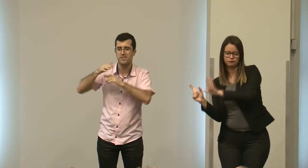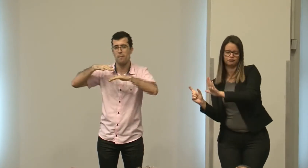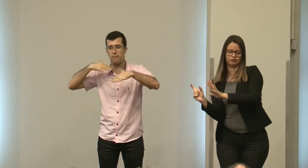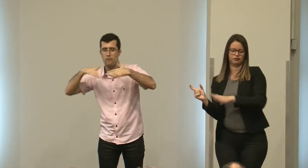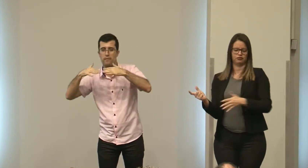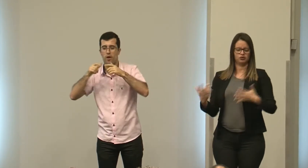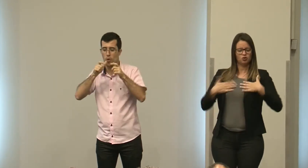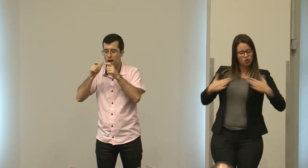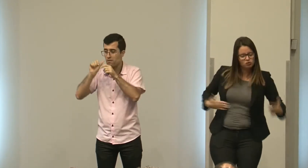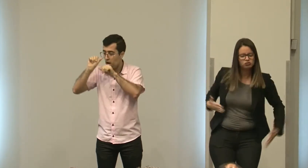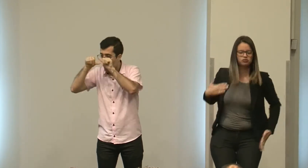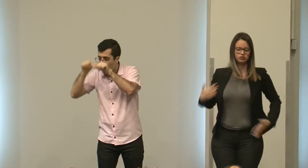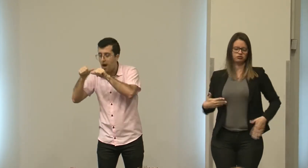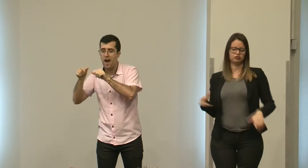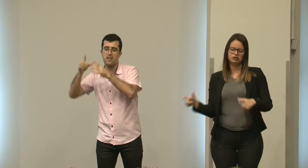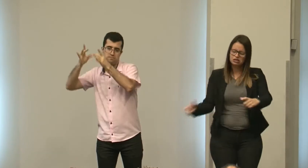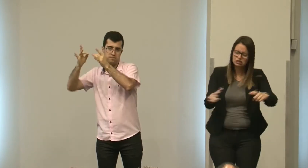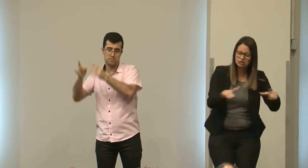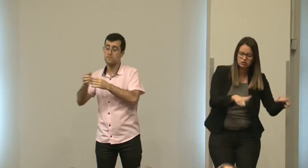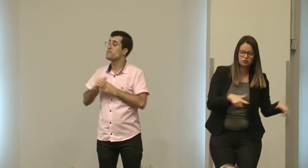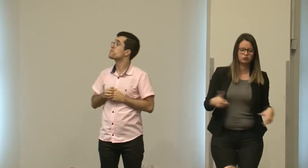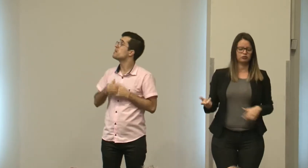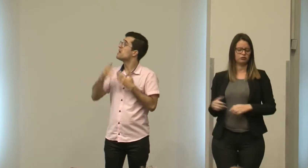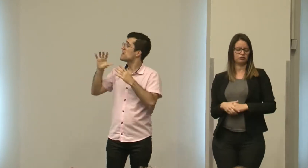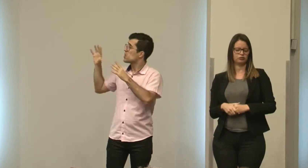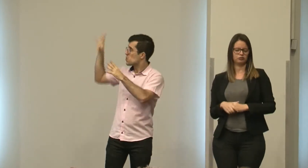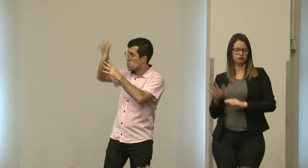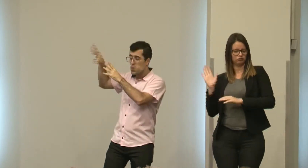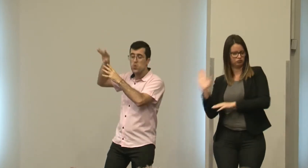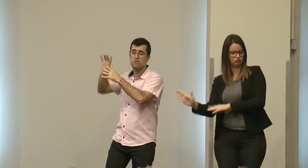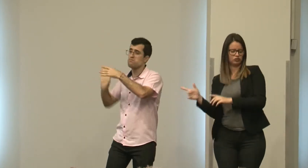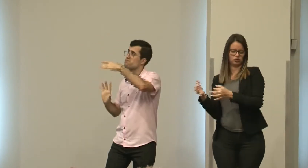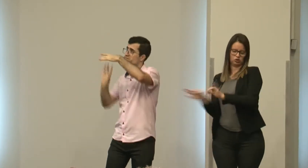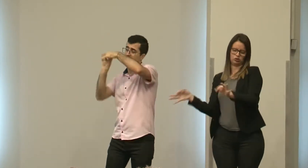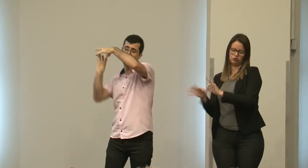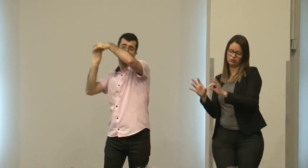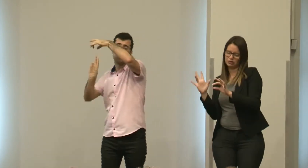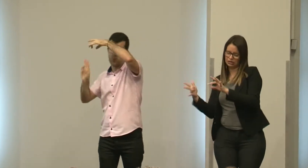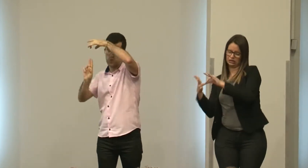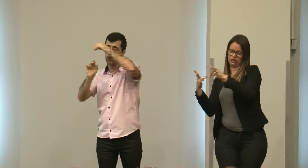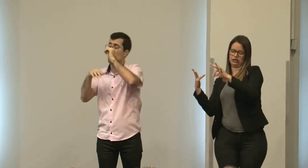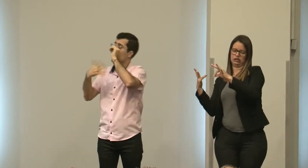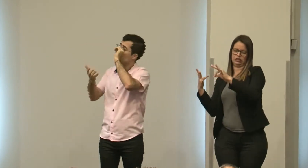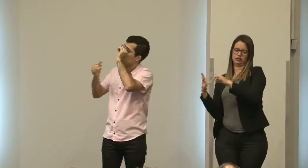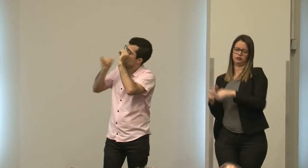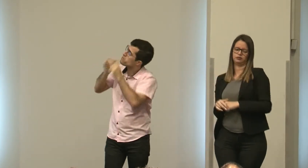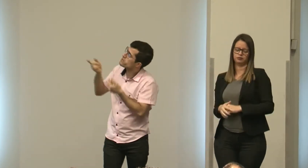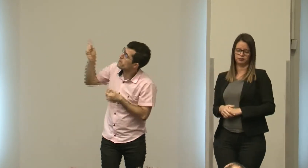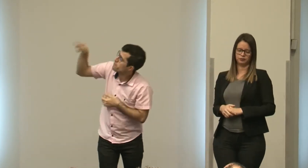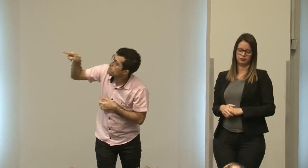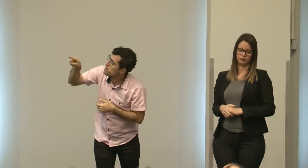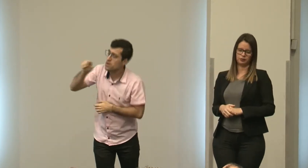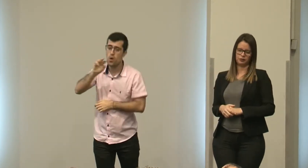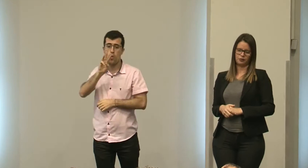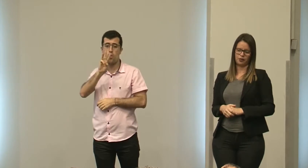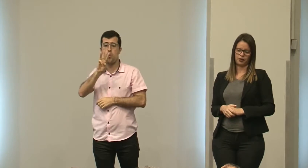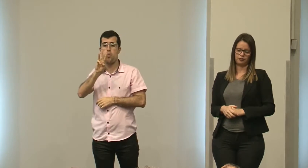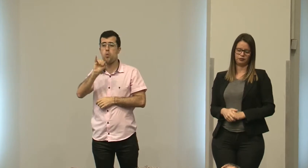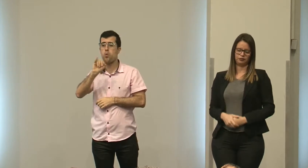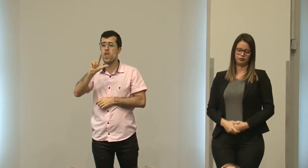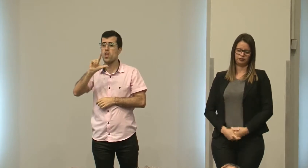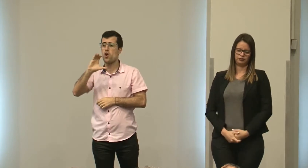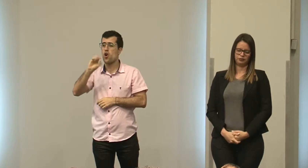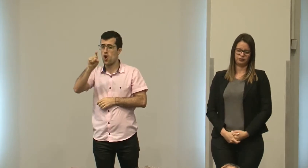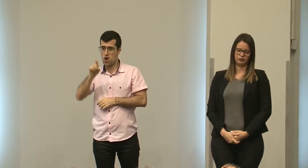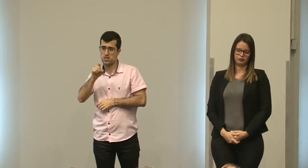e agrupa em classificações menores. Em tipos de classificadores.